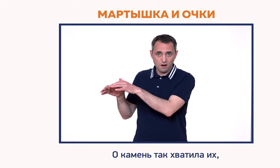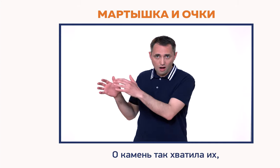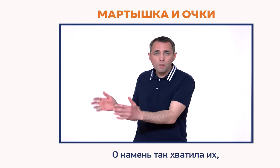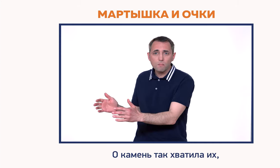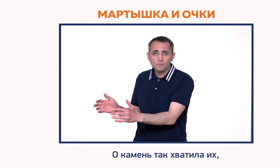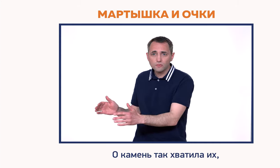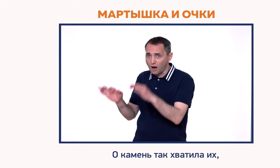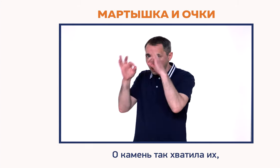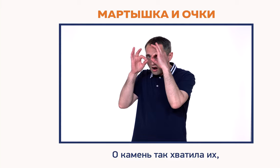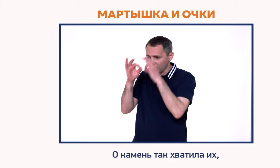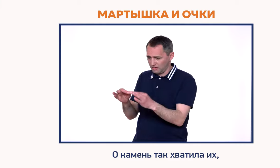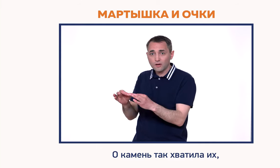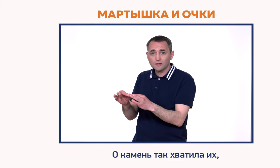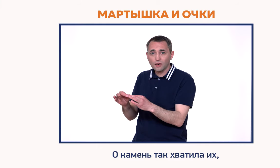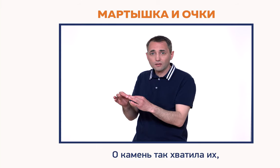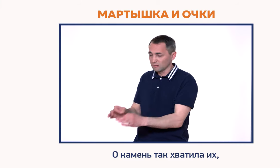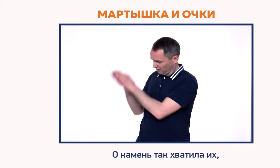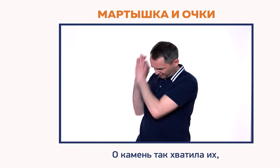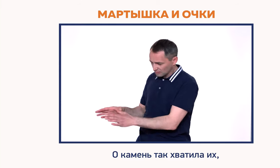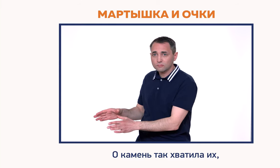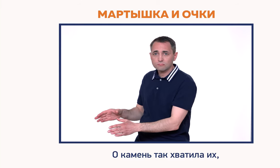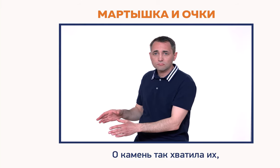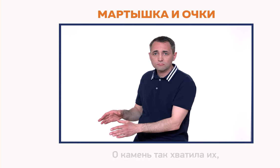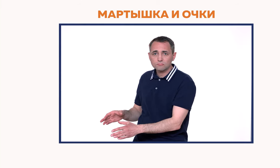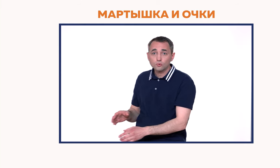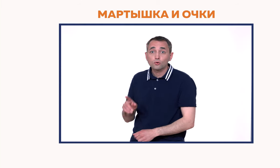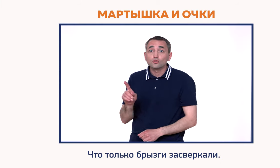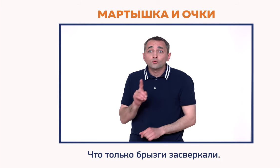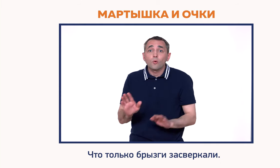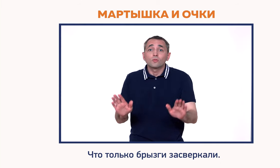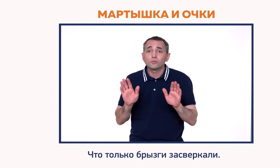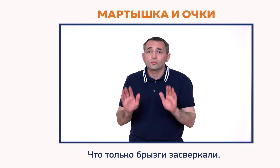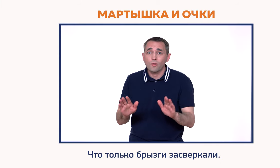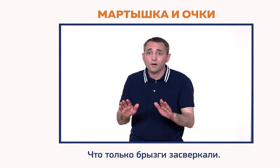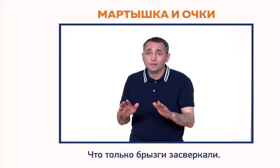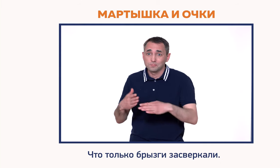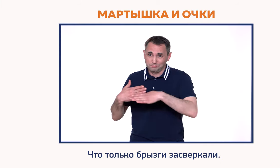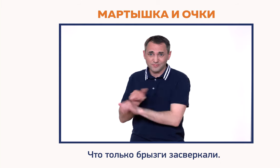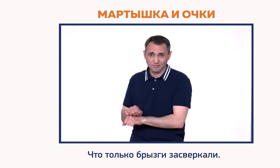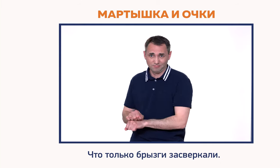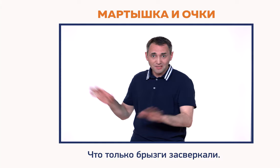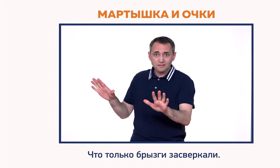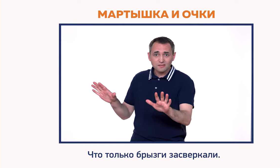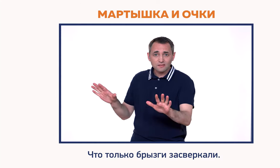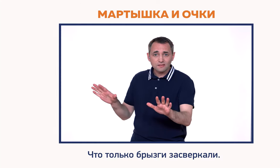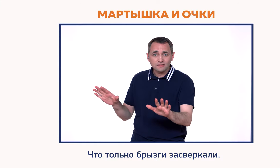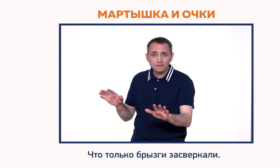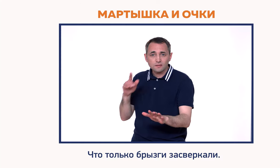а камень так хватило их, что только брызги